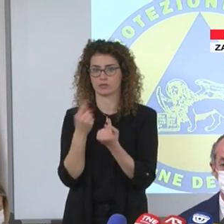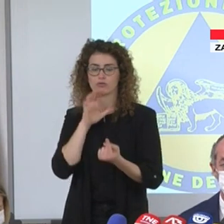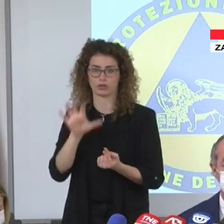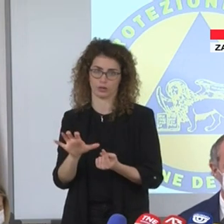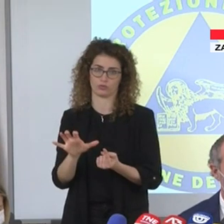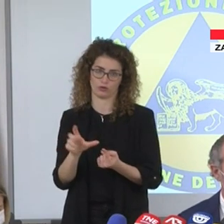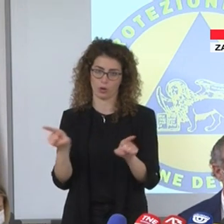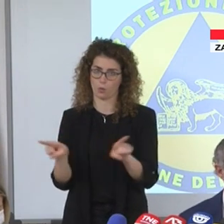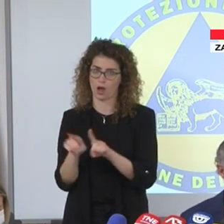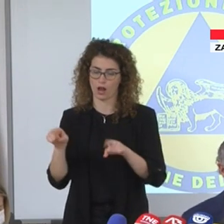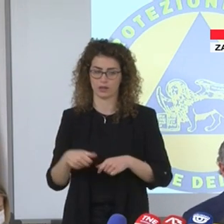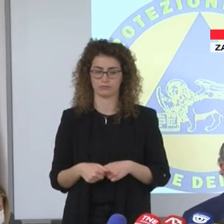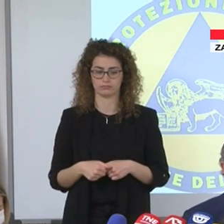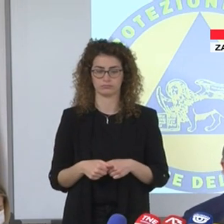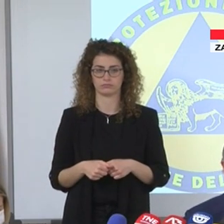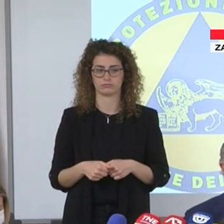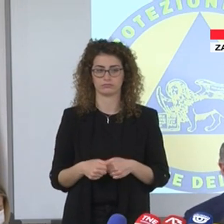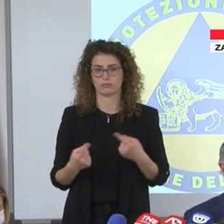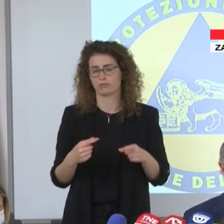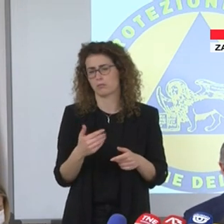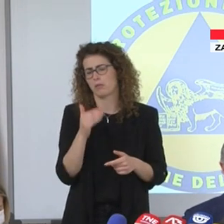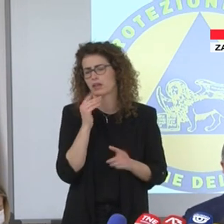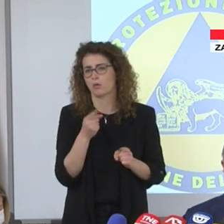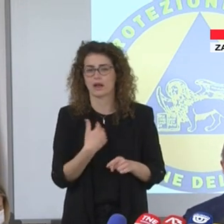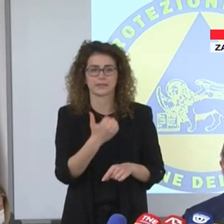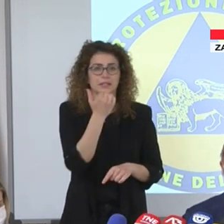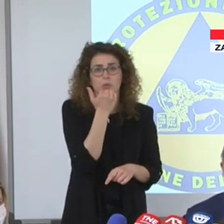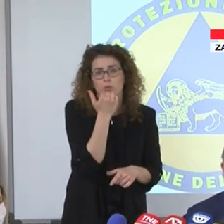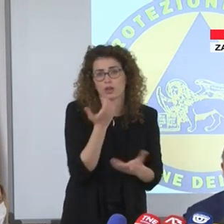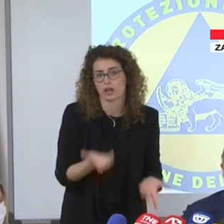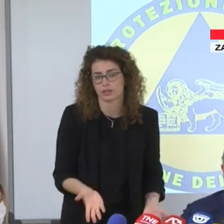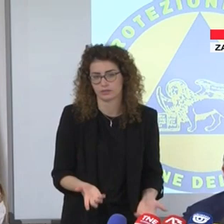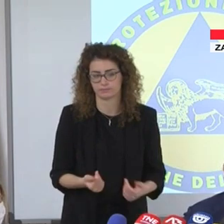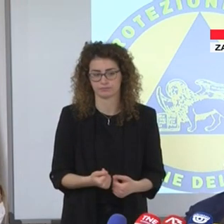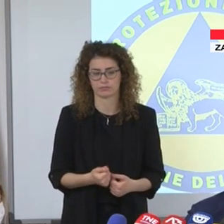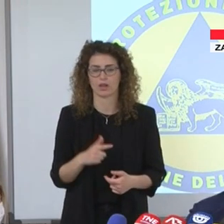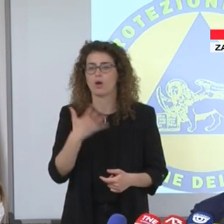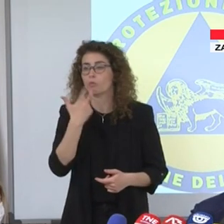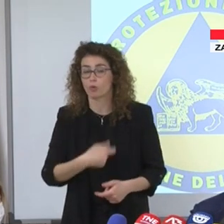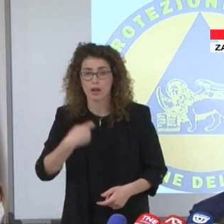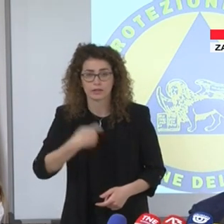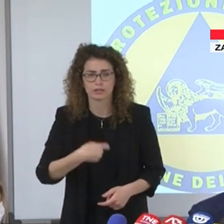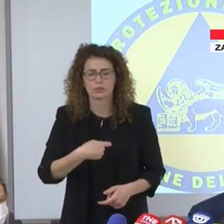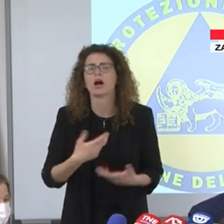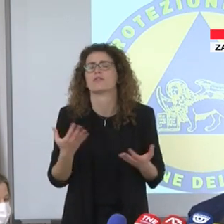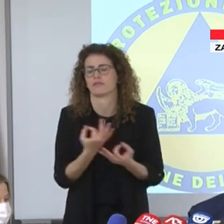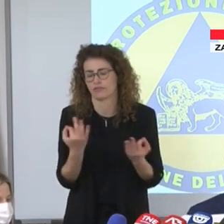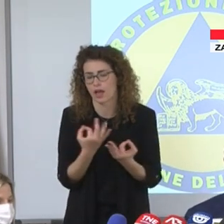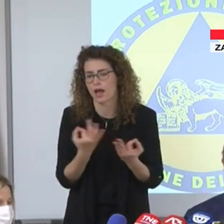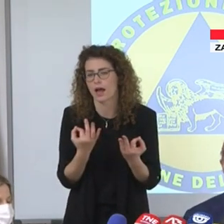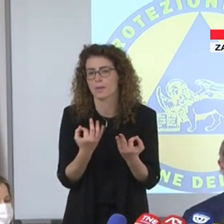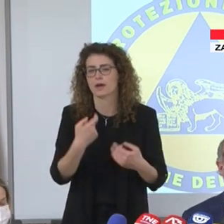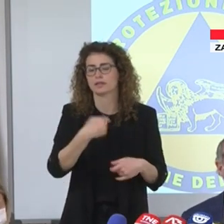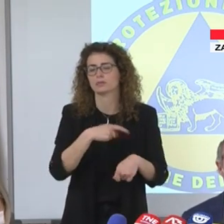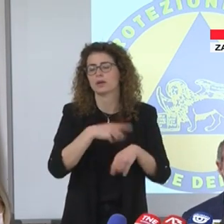denuncia. Basta prendere, scusarsi e riconoscere il mal tolto. Uno vuole andare in tribunale, ci andiamo, facciamo perdere tempo